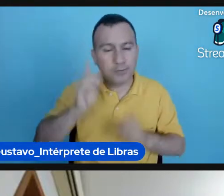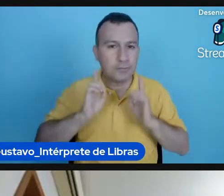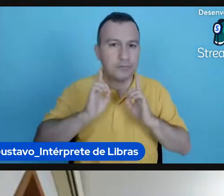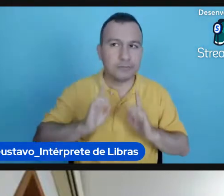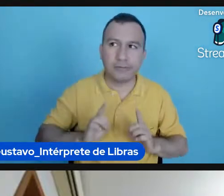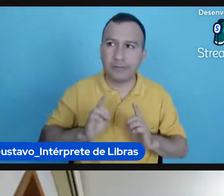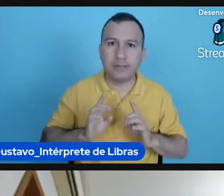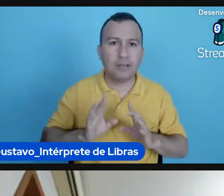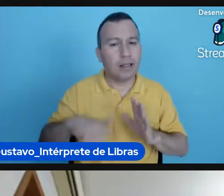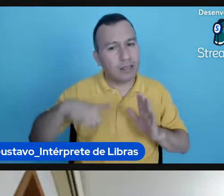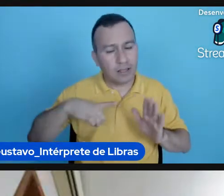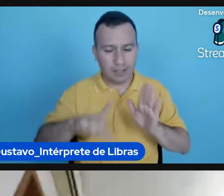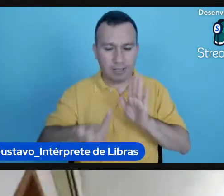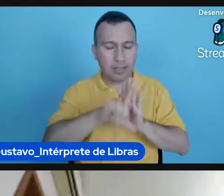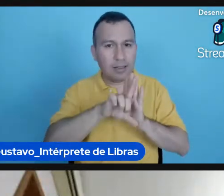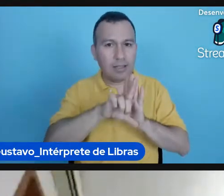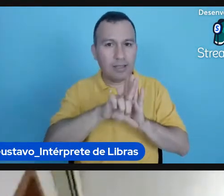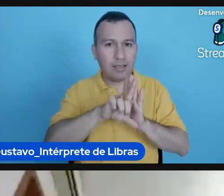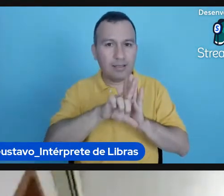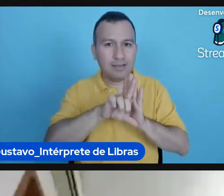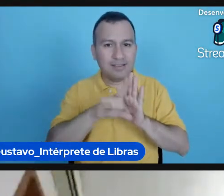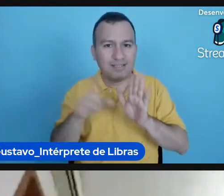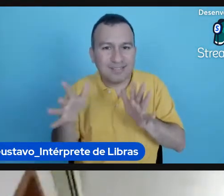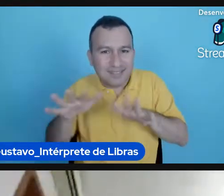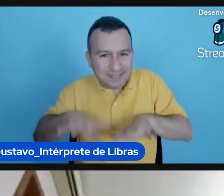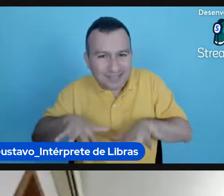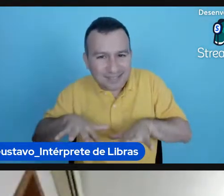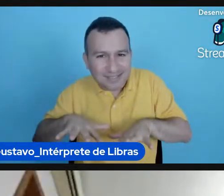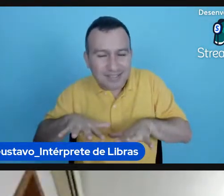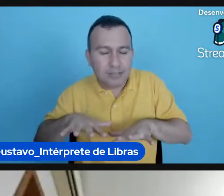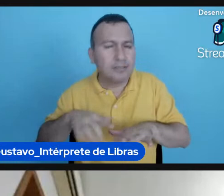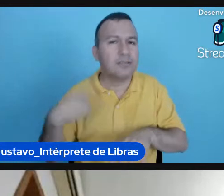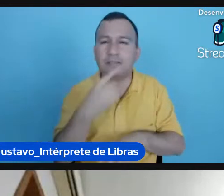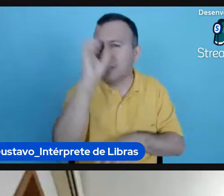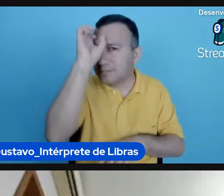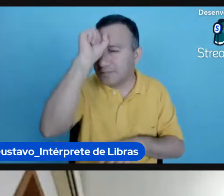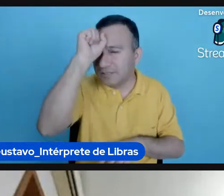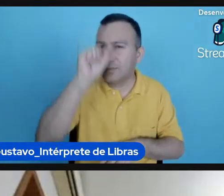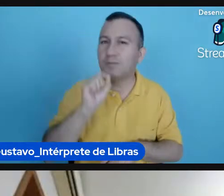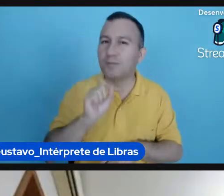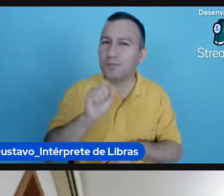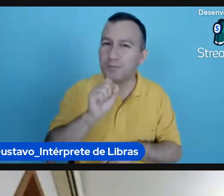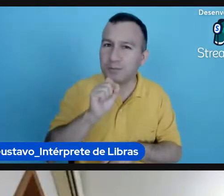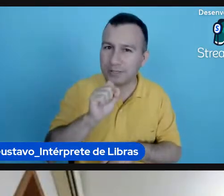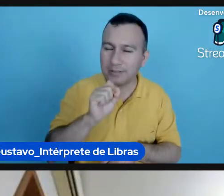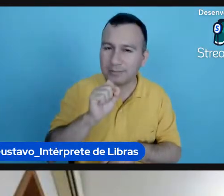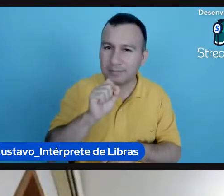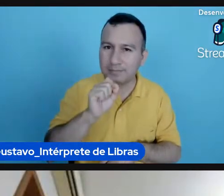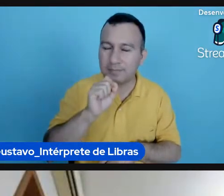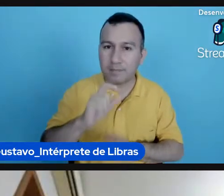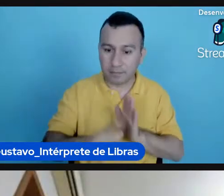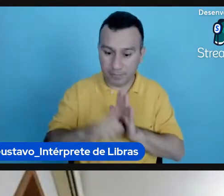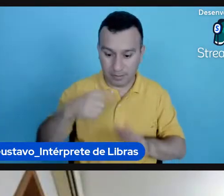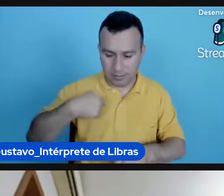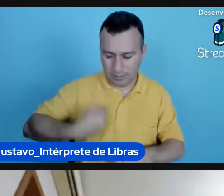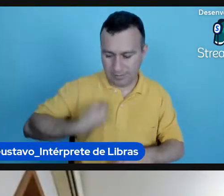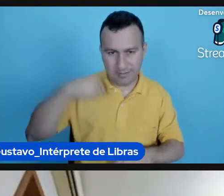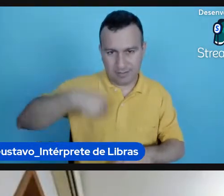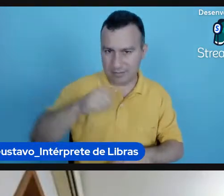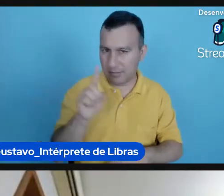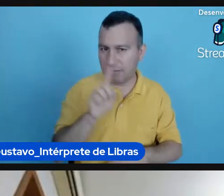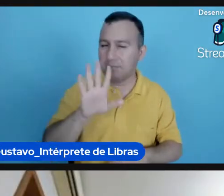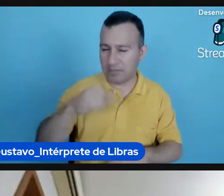gente aprendeu? Né? A gente viu nos vídeos anteriores, eu não estava aqui, mas eu já conheço os vídeos anteriores que foram, né, da